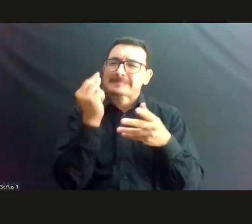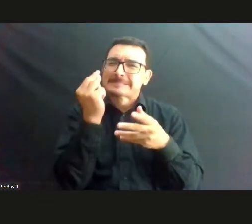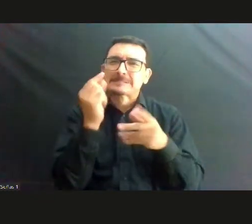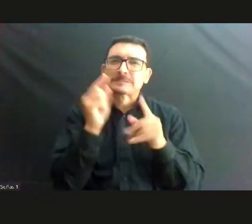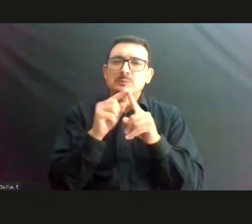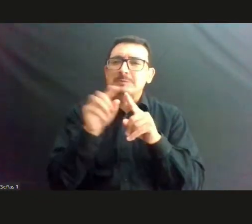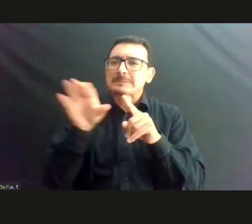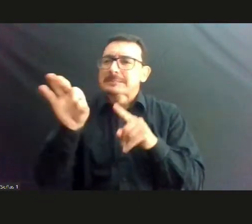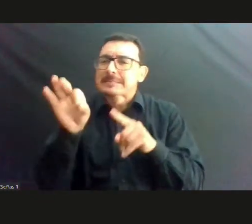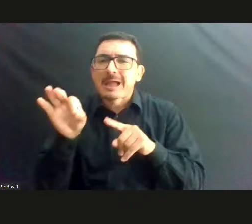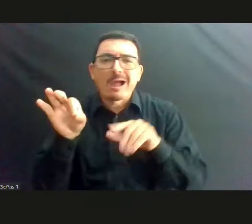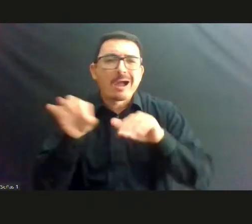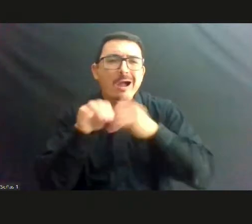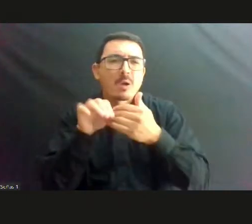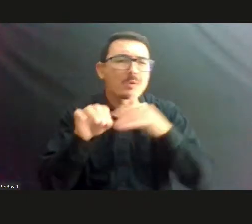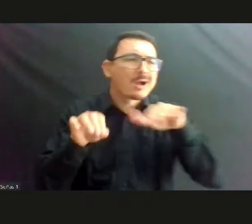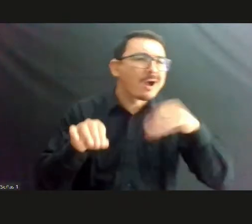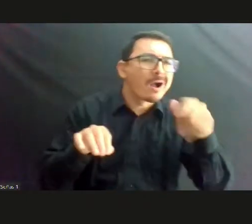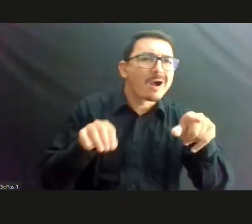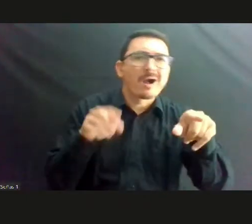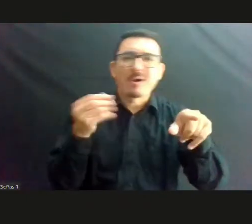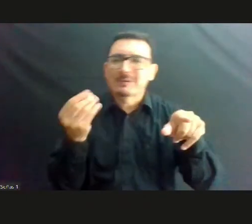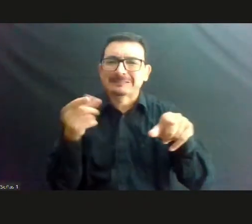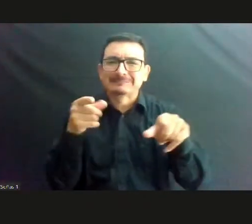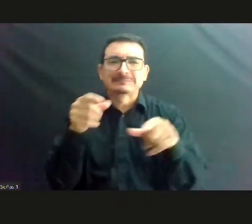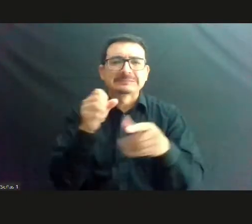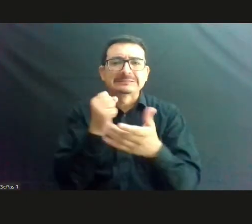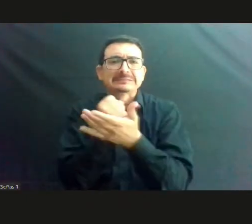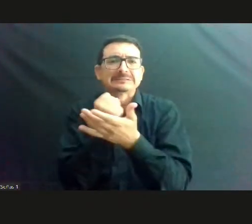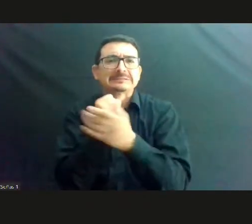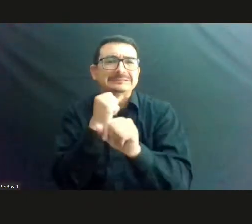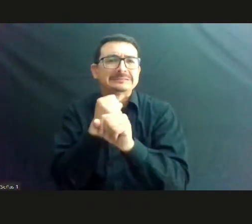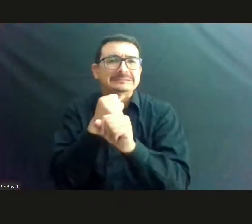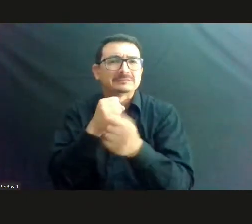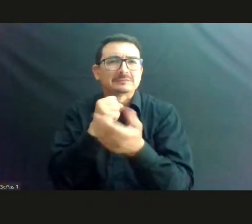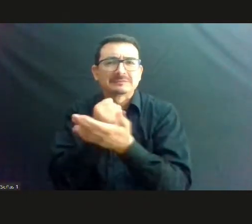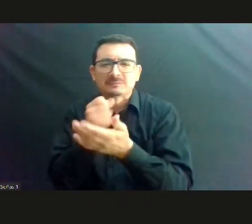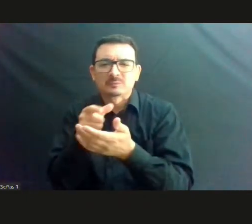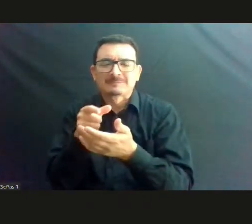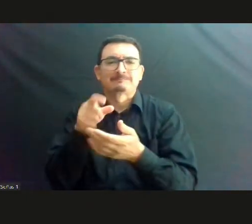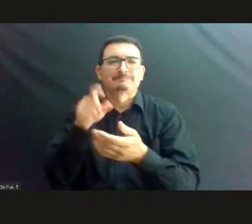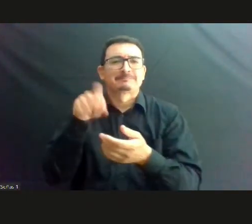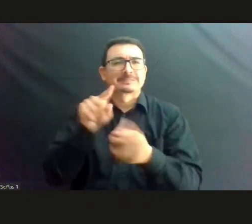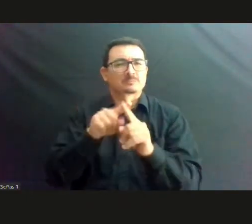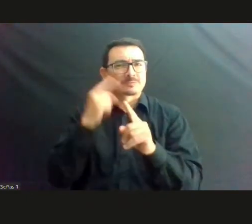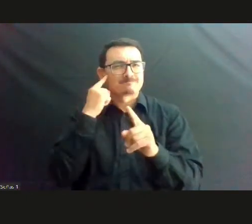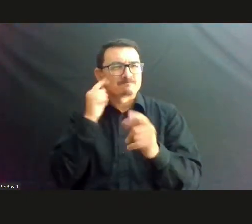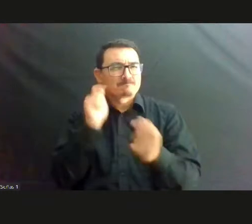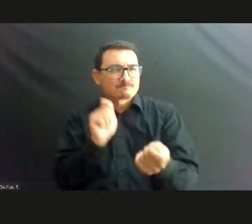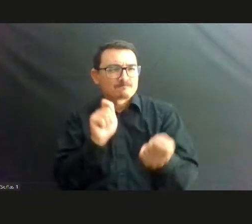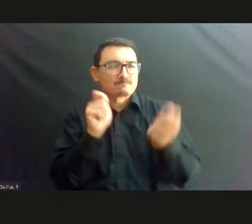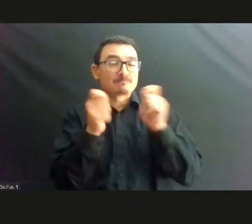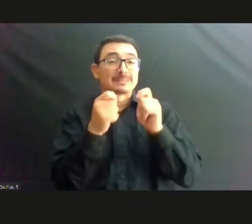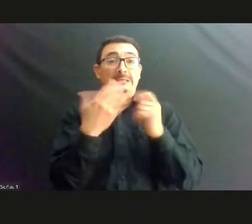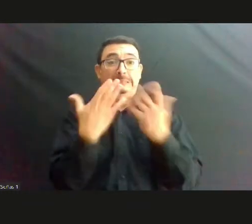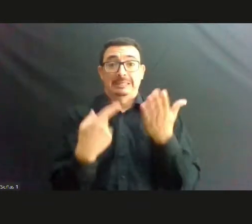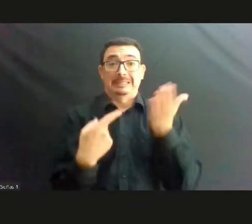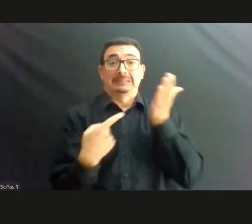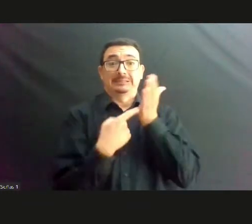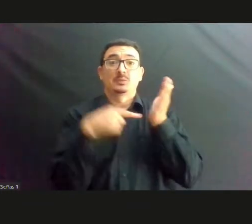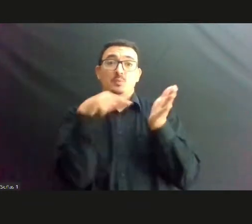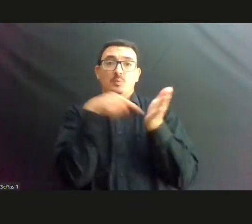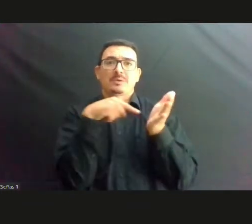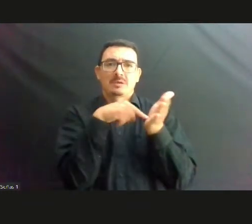y una transformación importante en los ámbitos digitales. En el último